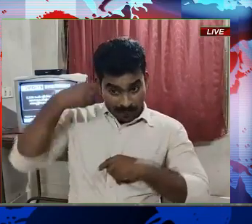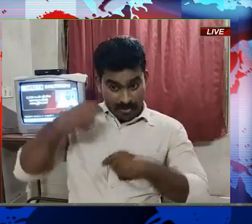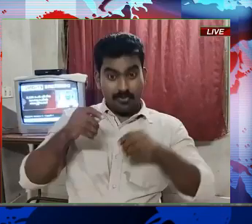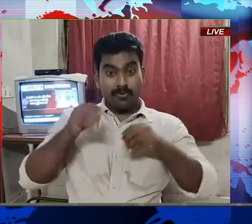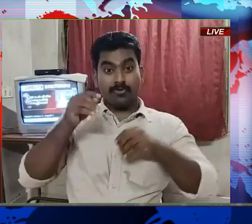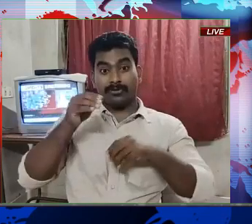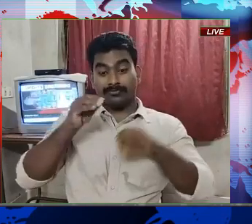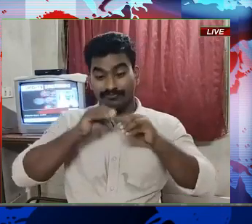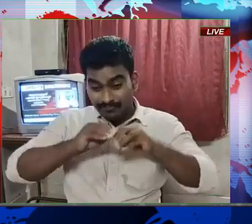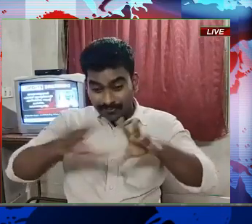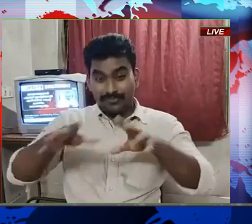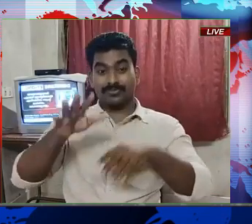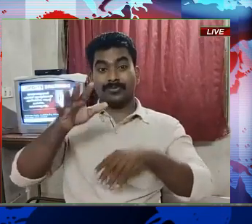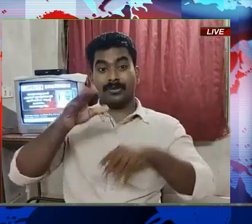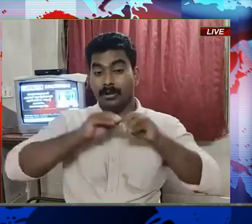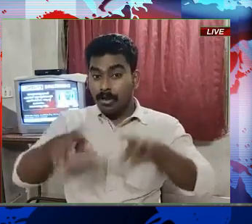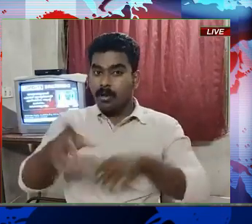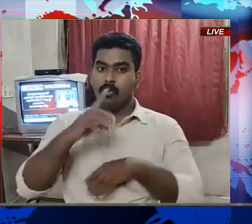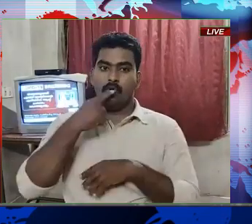വീട്ടിൽ തിരിച്ചെത്തിയ